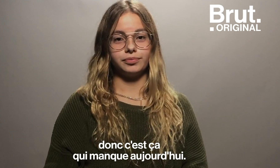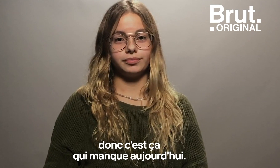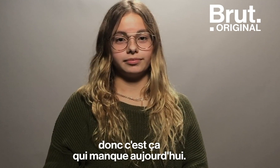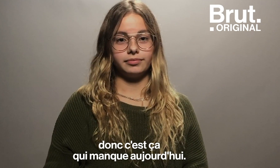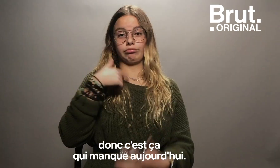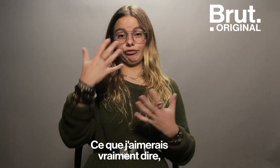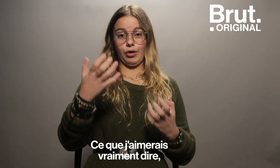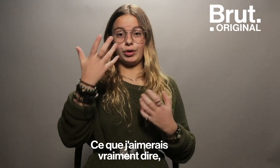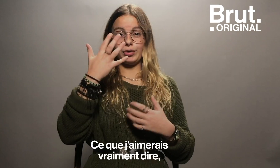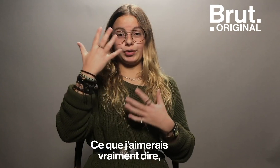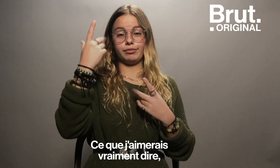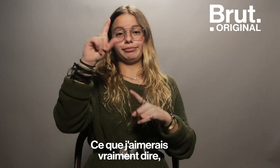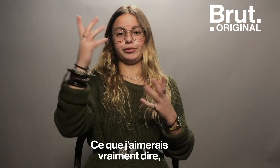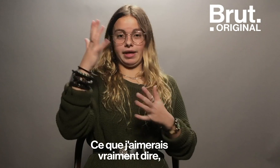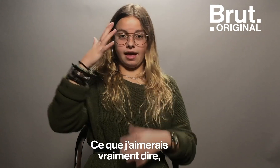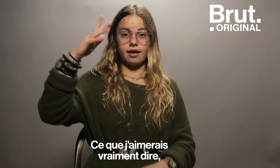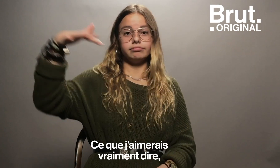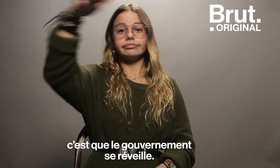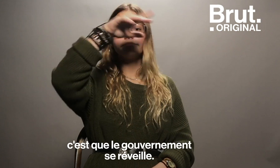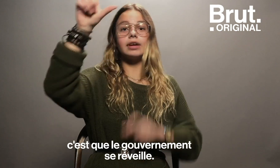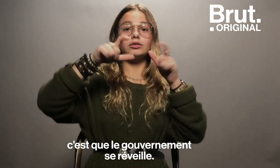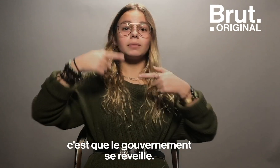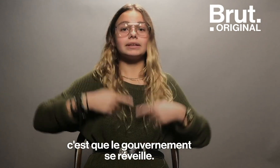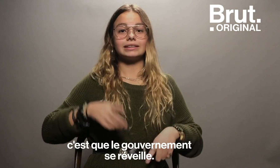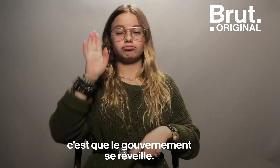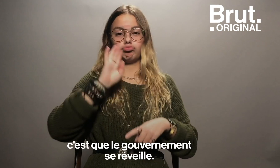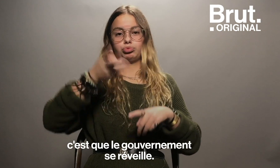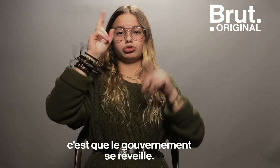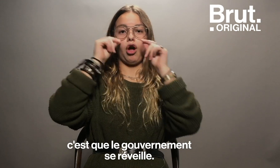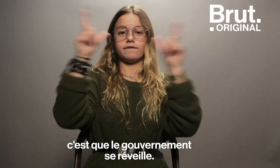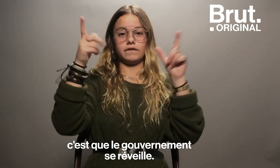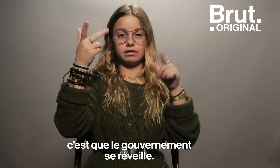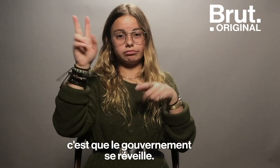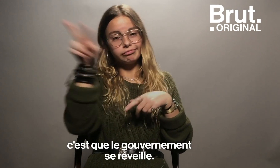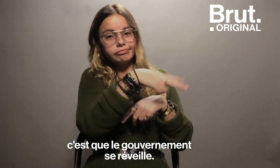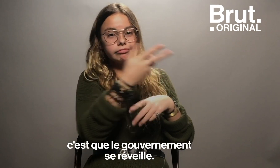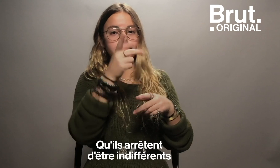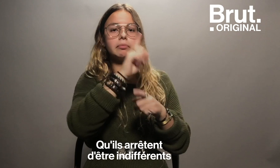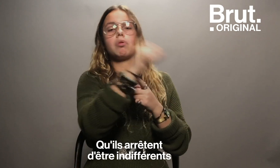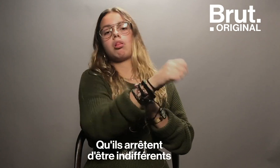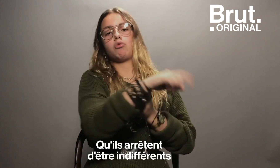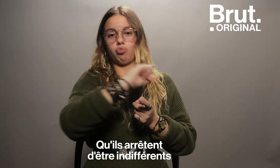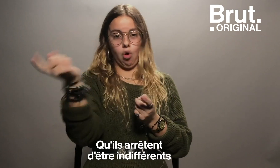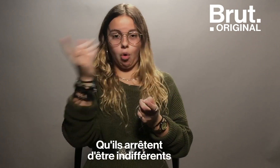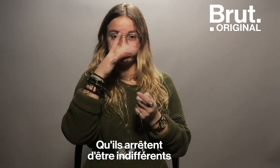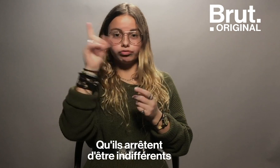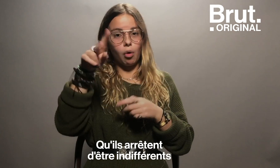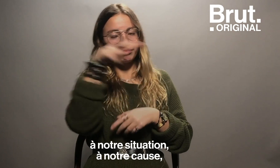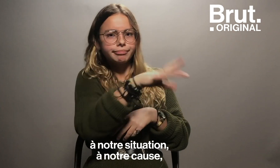aujourd'hui. Oui, en fait, ce que j'aimerais vraiment dire, c'est pour les personnes, le gouvernement, qu'ils se réveillent, qu'ils arrêtent d'être indifférents à notre